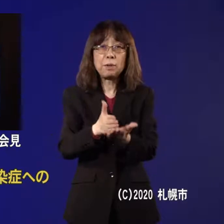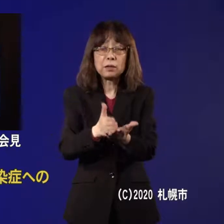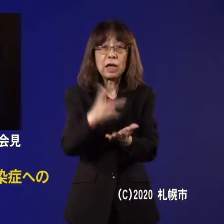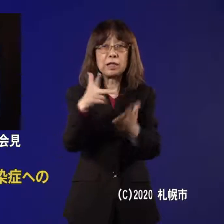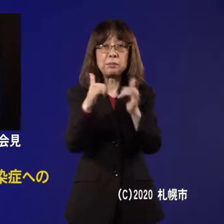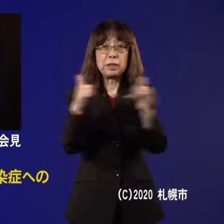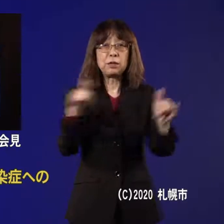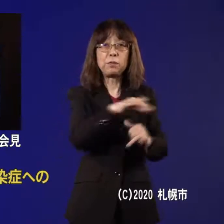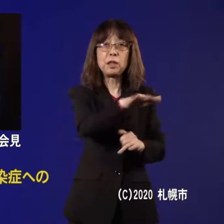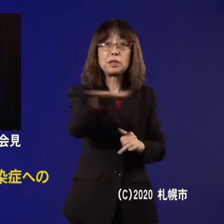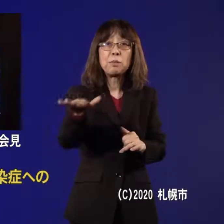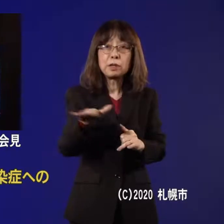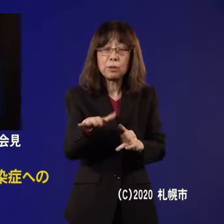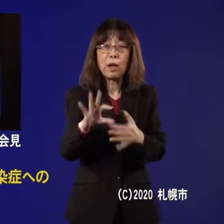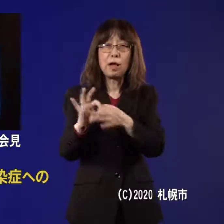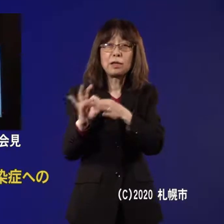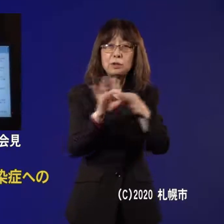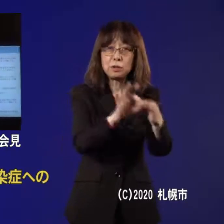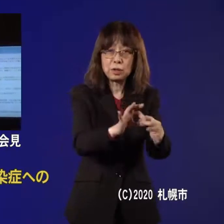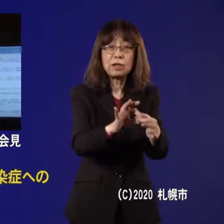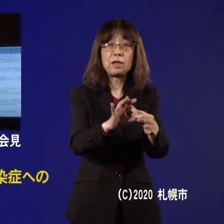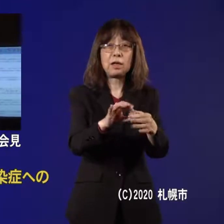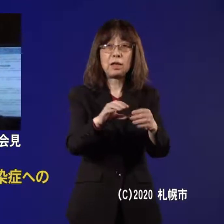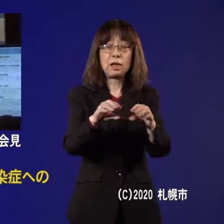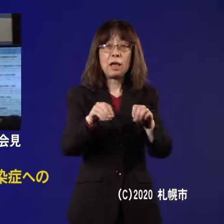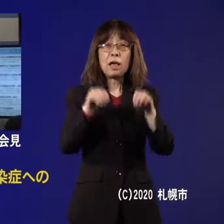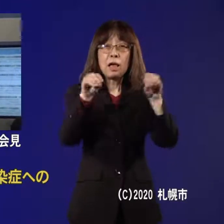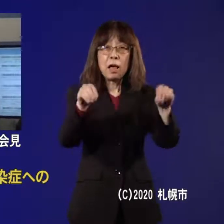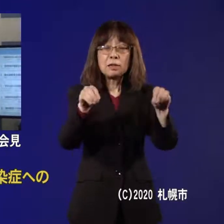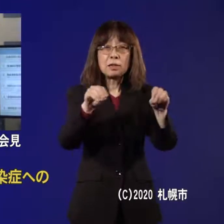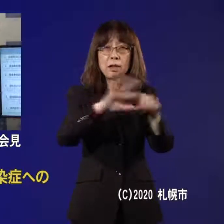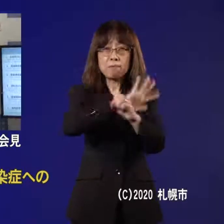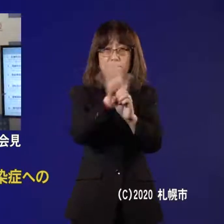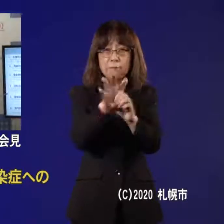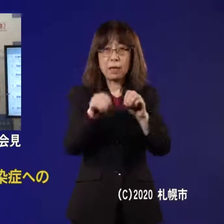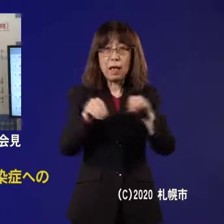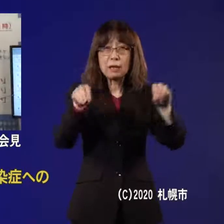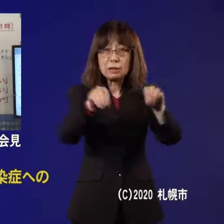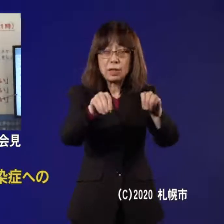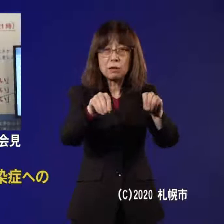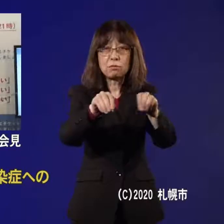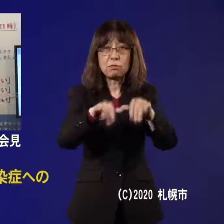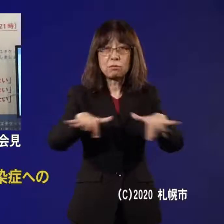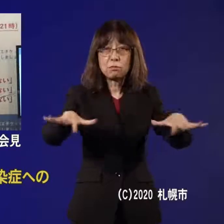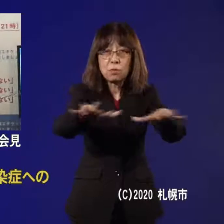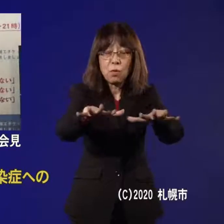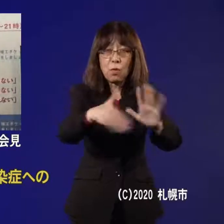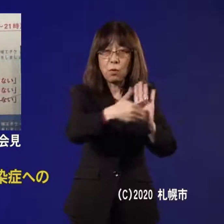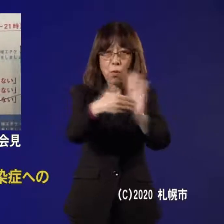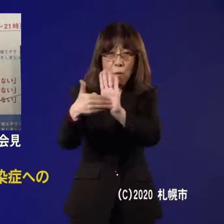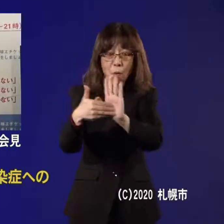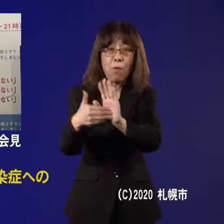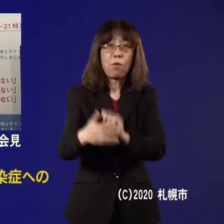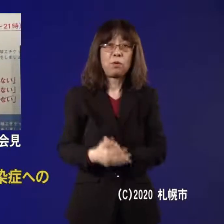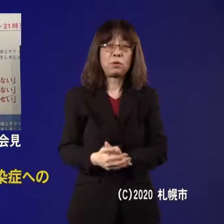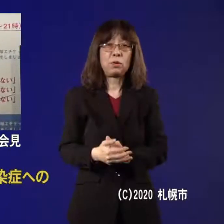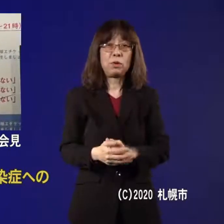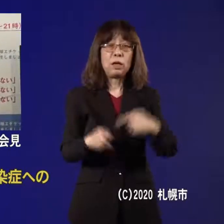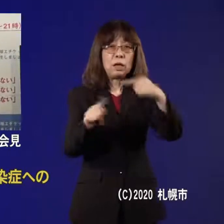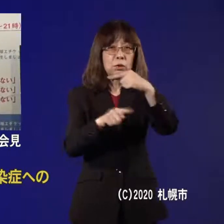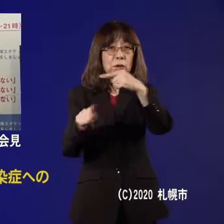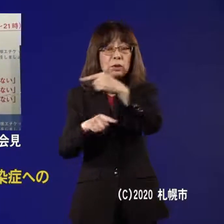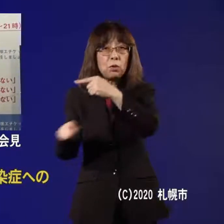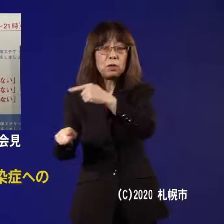の皆様には引き続き感染予防、お一人お一人やはり注意をしていただいて、手洗い、咳エチケ